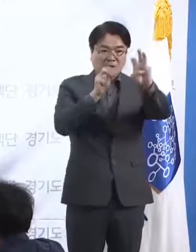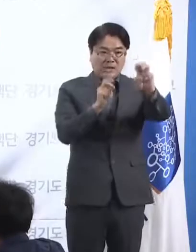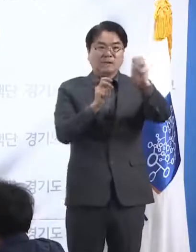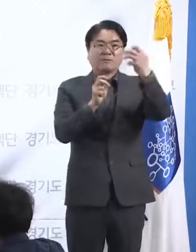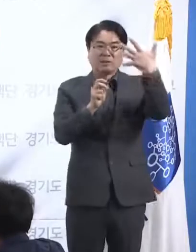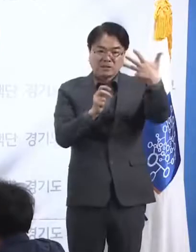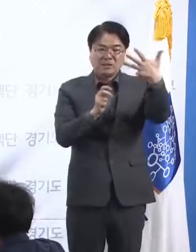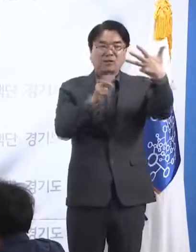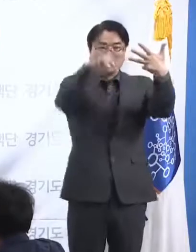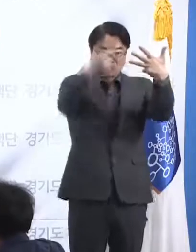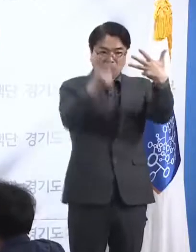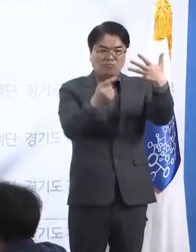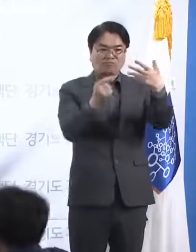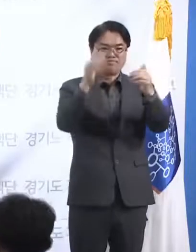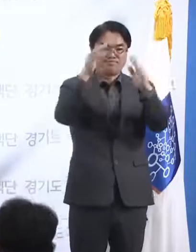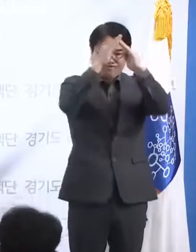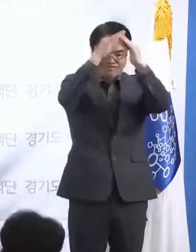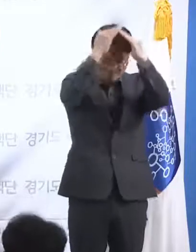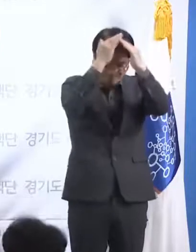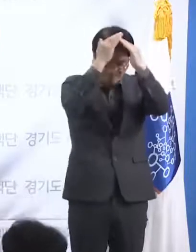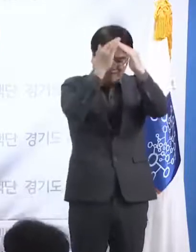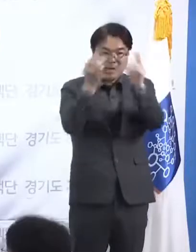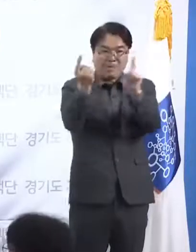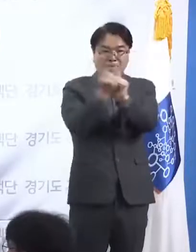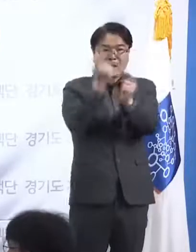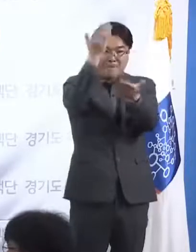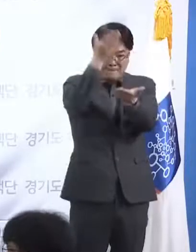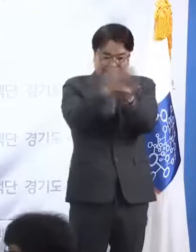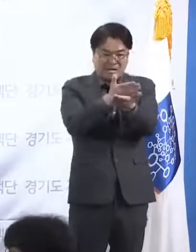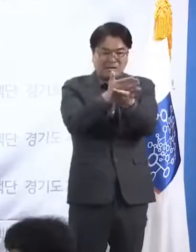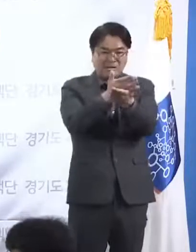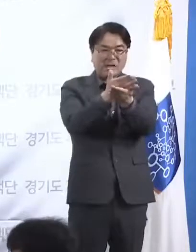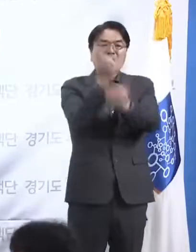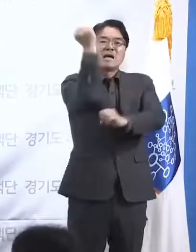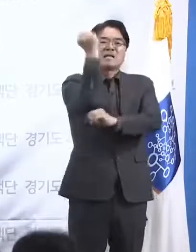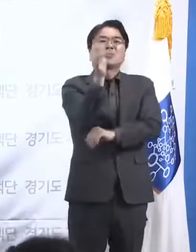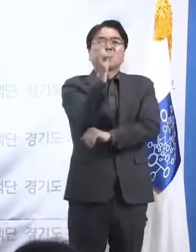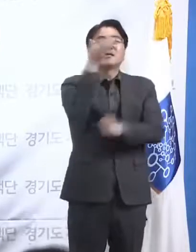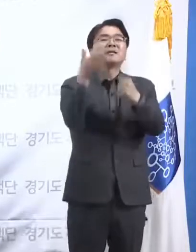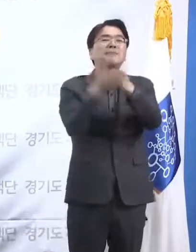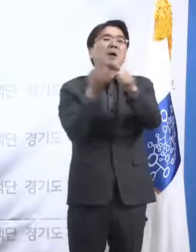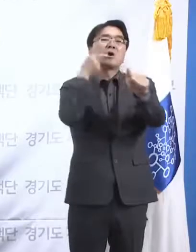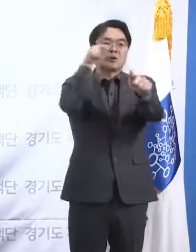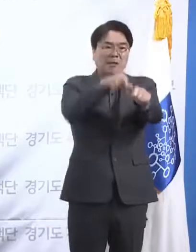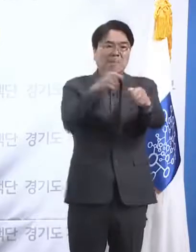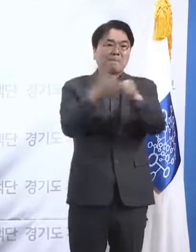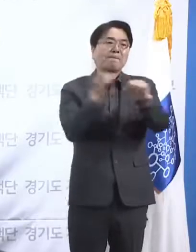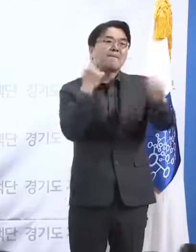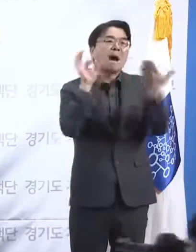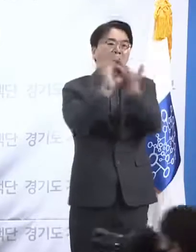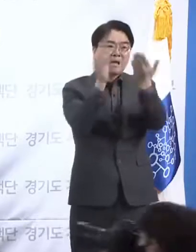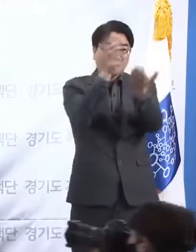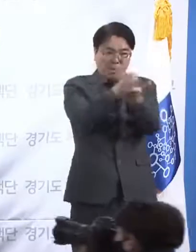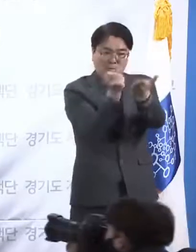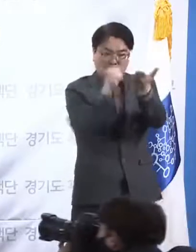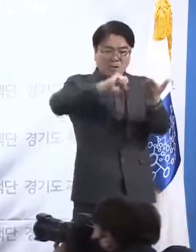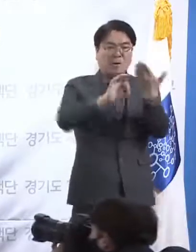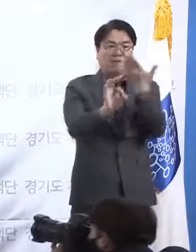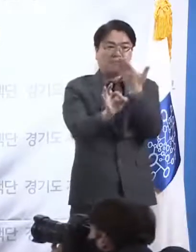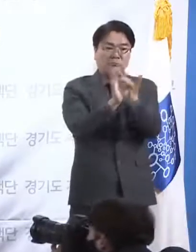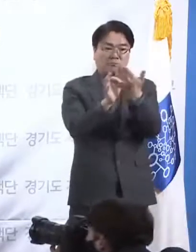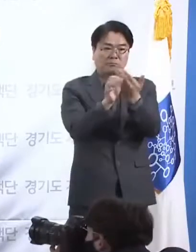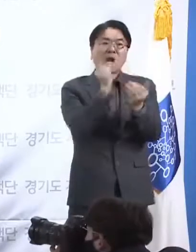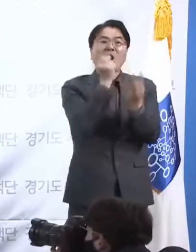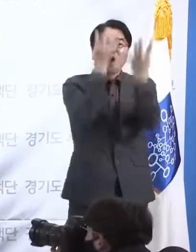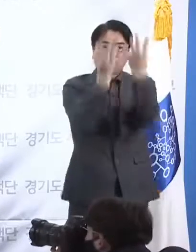47조의 격리 및 대인 접촉 금지 조항에 근거한 조치로서 이를 위반할 경우에는 최고